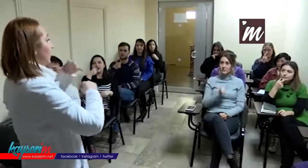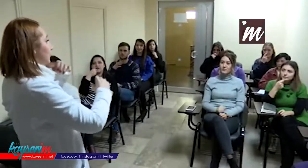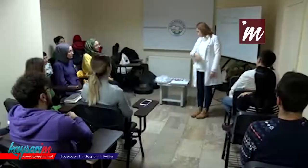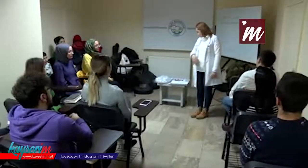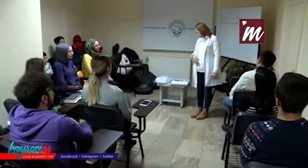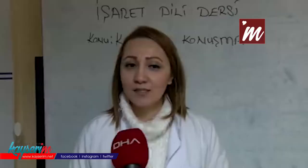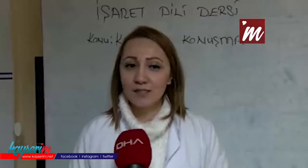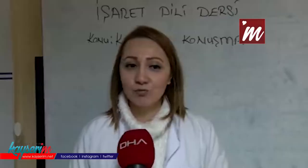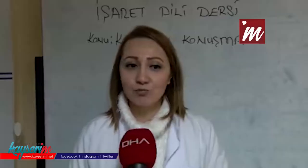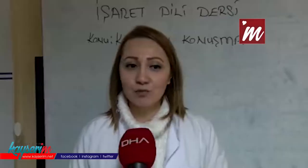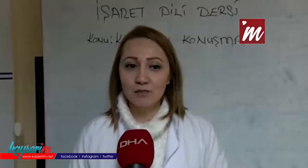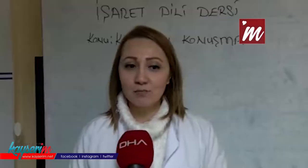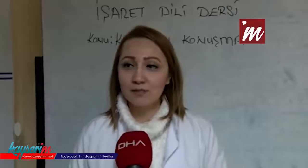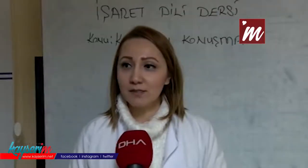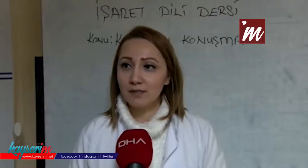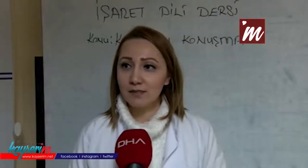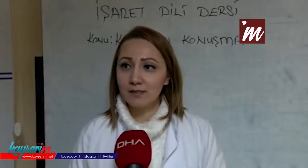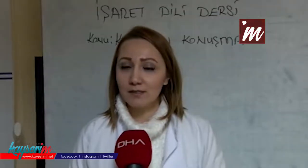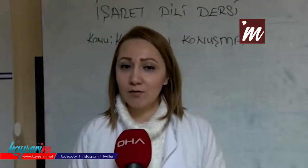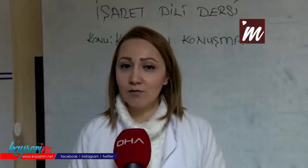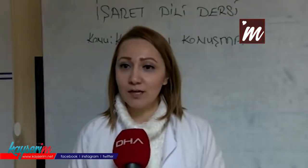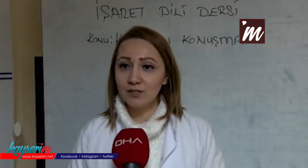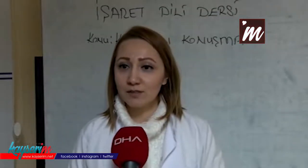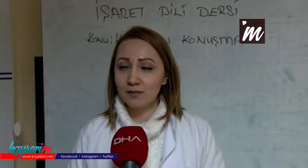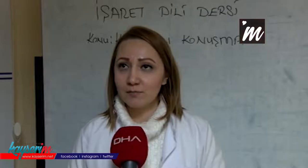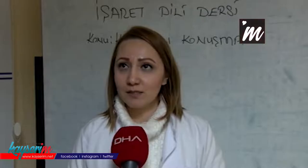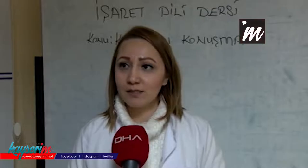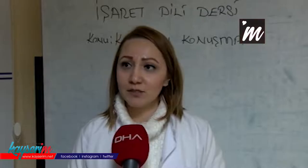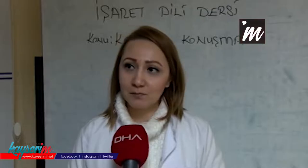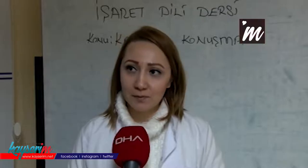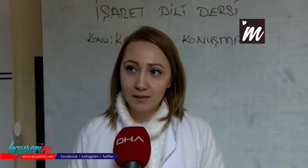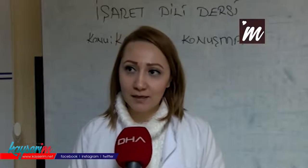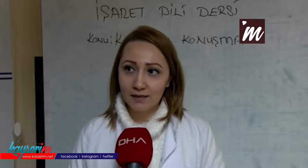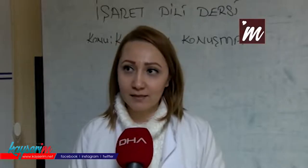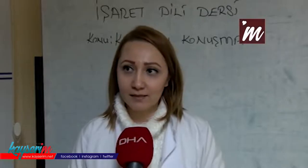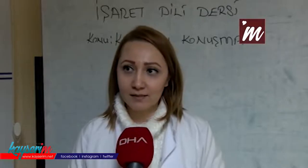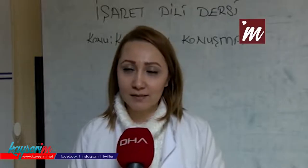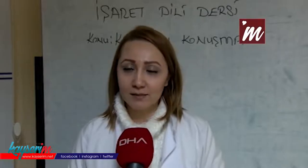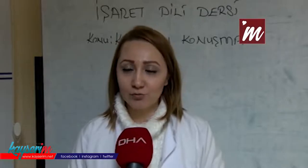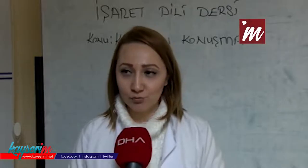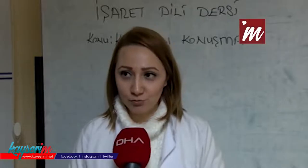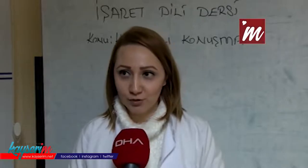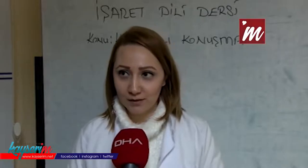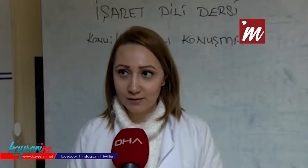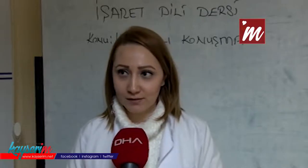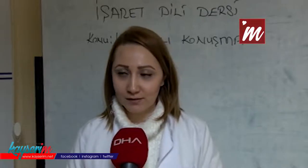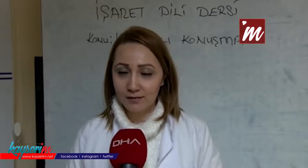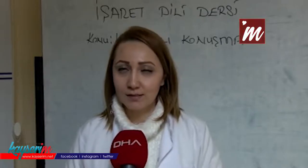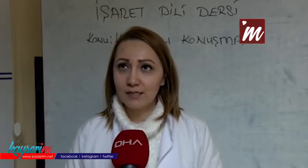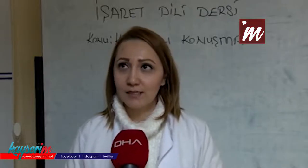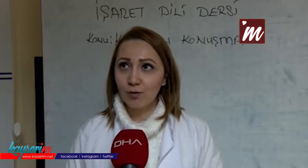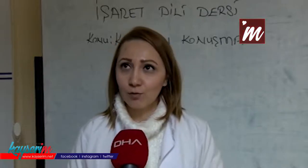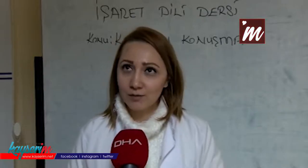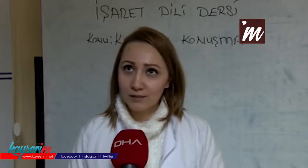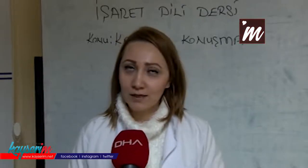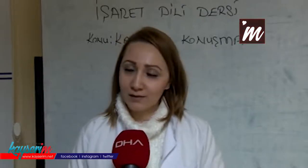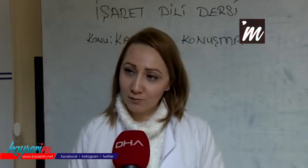eee kurslarımızda e öğrencilerimize işitme engellilerle nasıl konuşacaklarını onları anlama